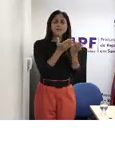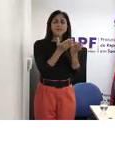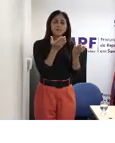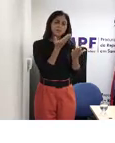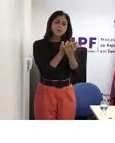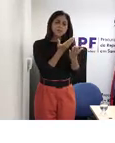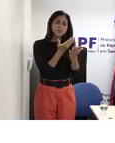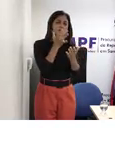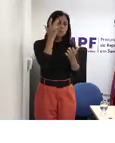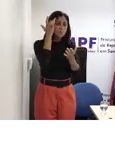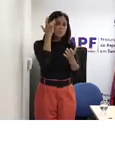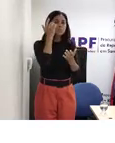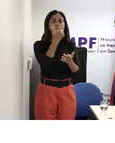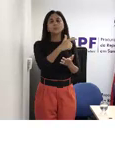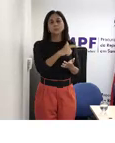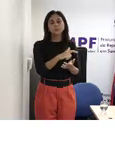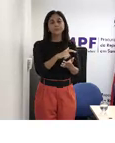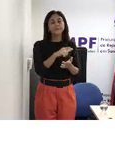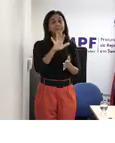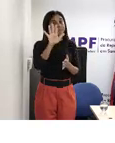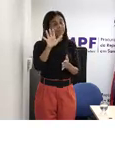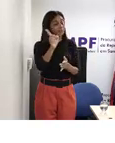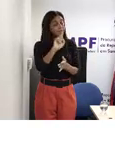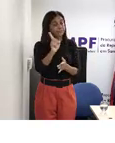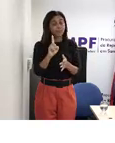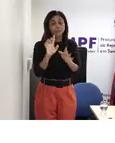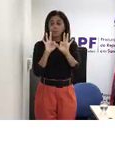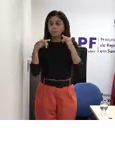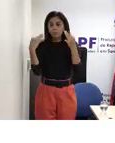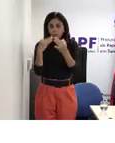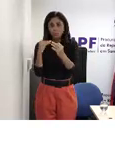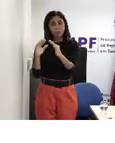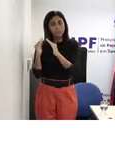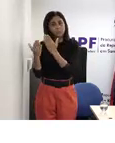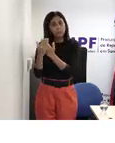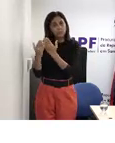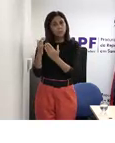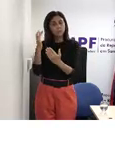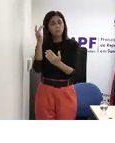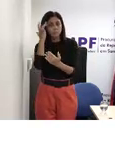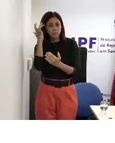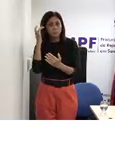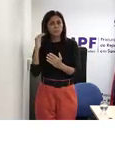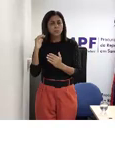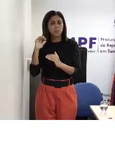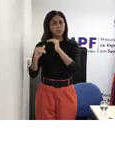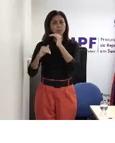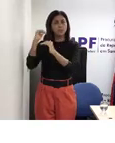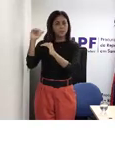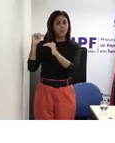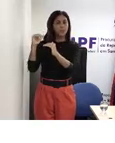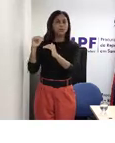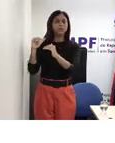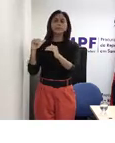em famílias estruturadas e a professora aqui quando falou da vulnerabilidade de de algumas vítimas